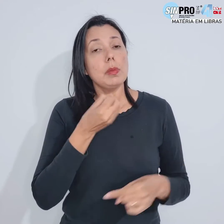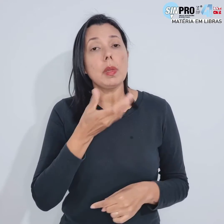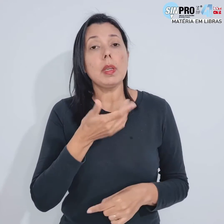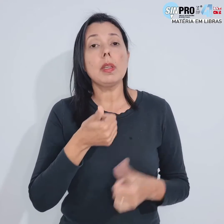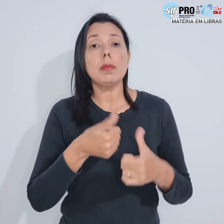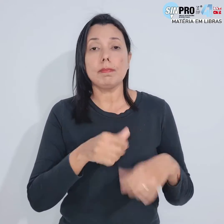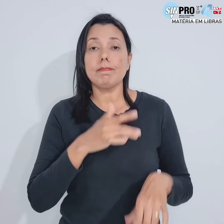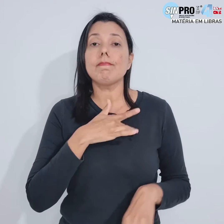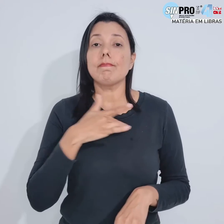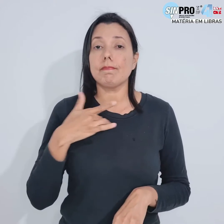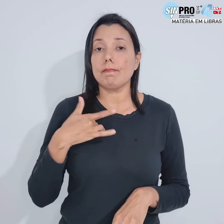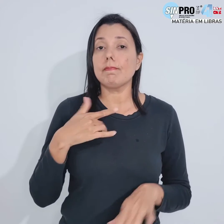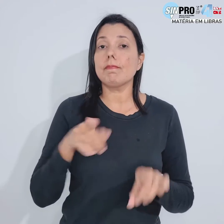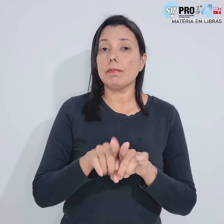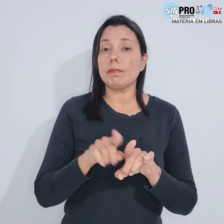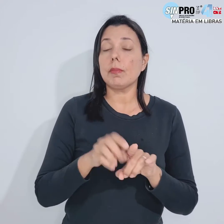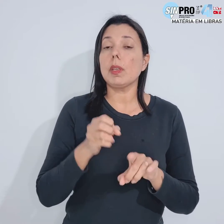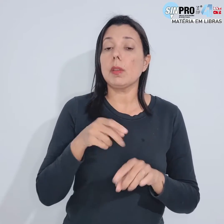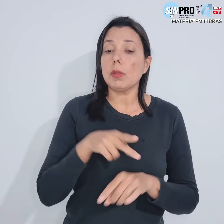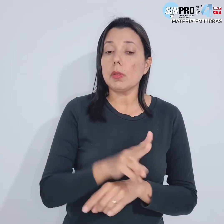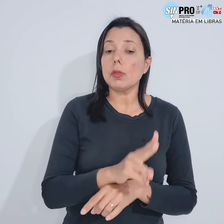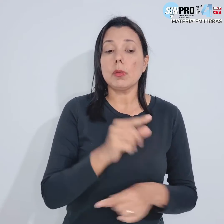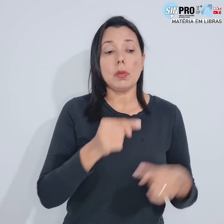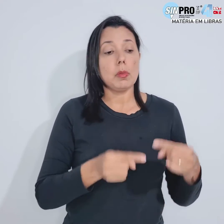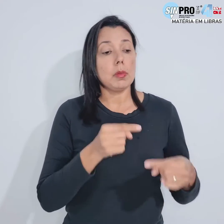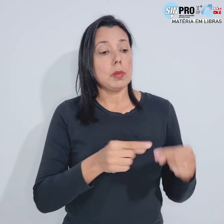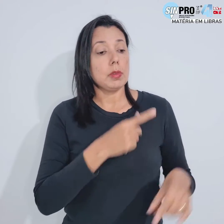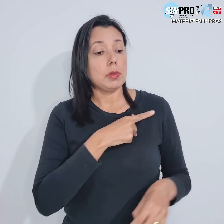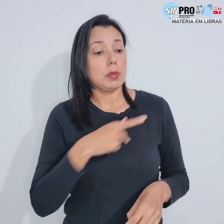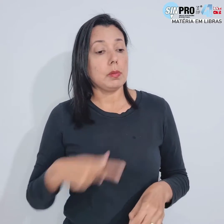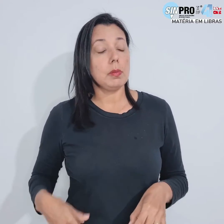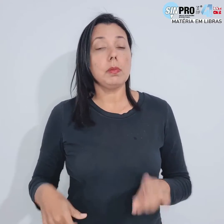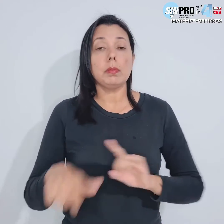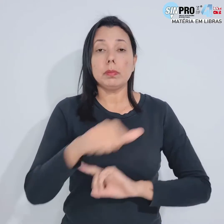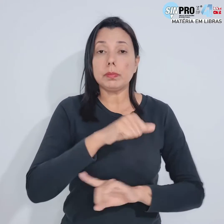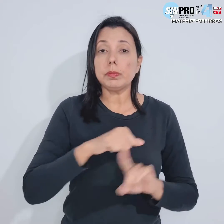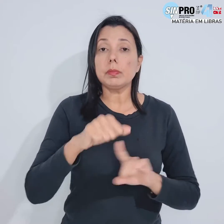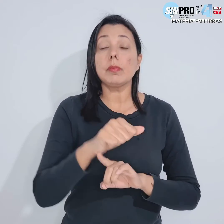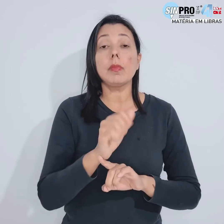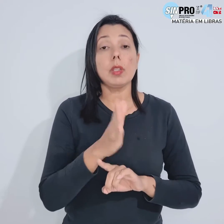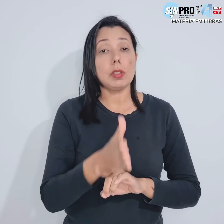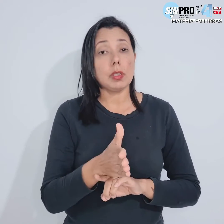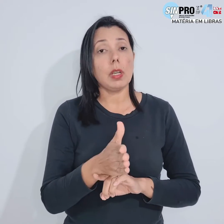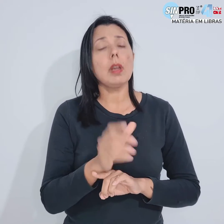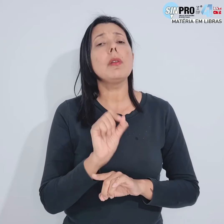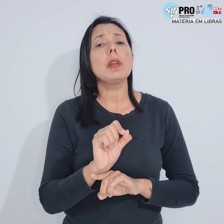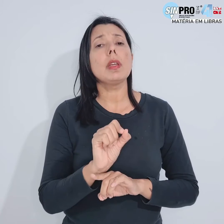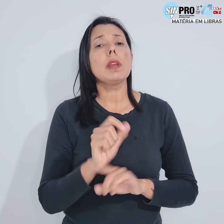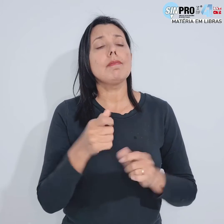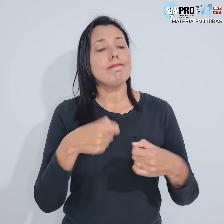bem-estar social e ao bom andamento das políticas públicas sociais, já bem aquém do